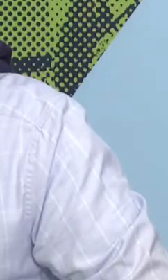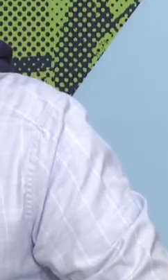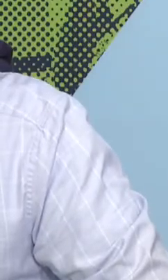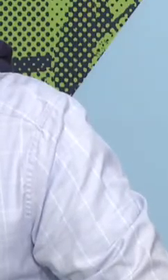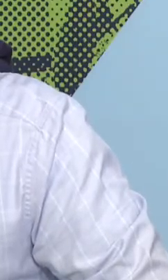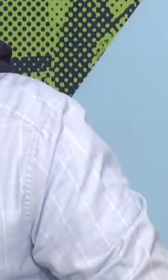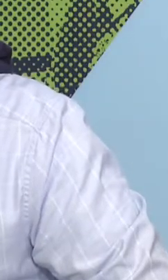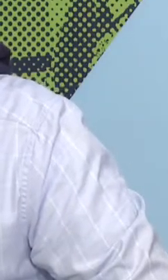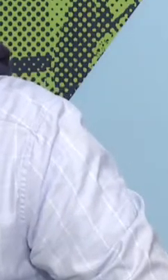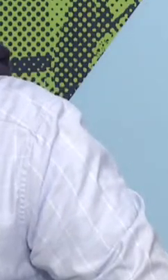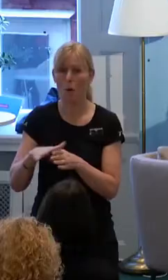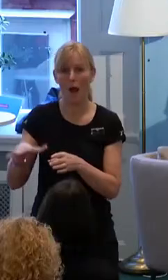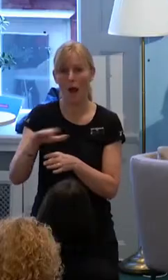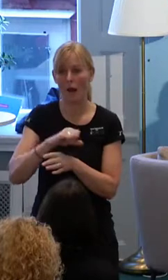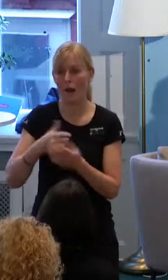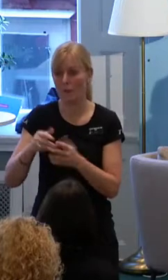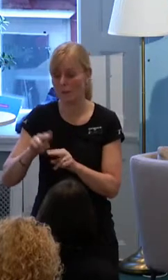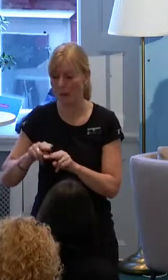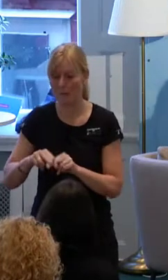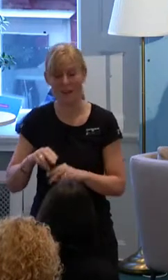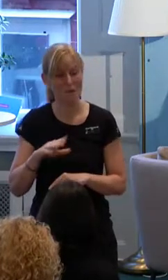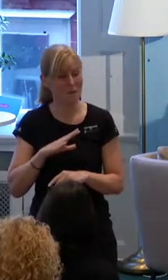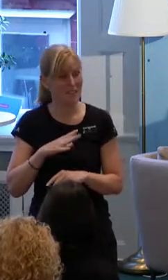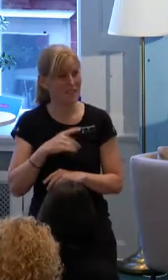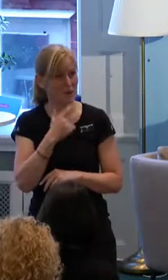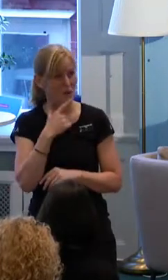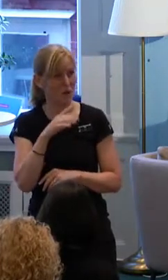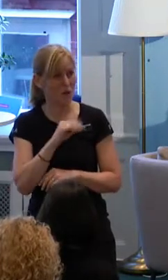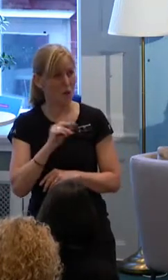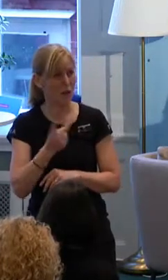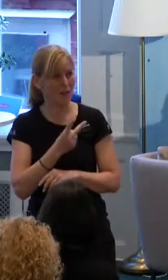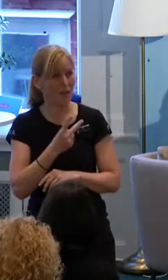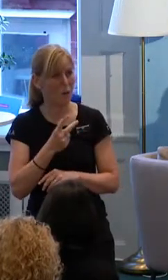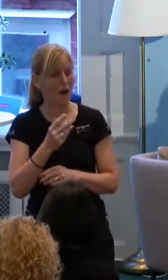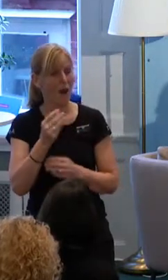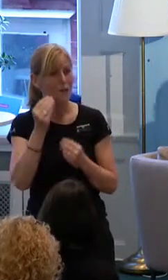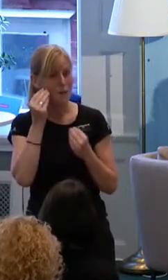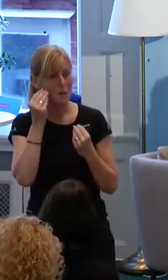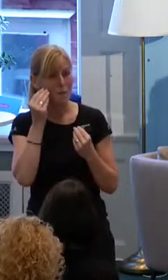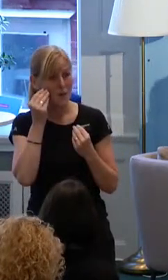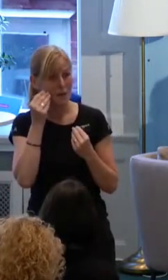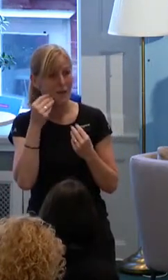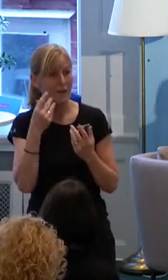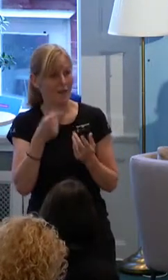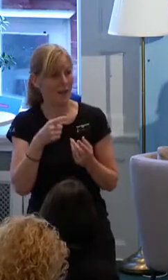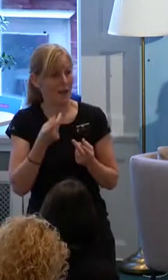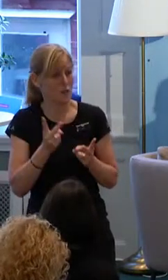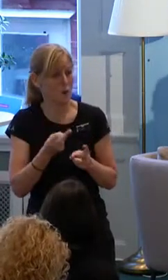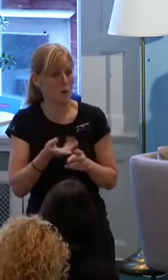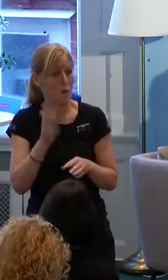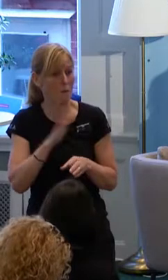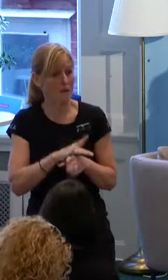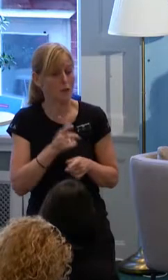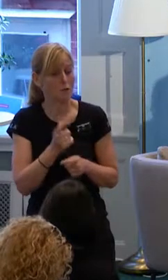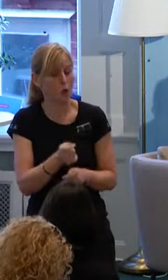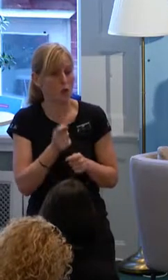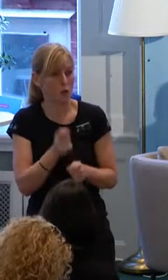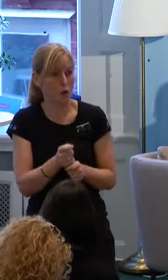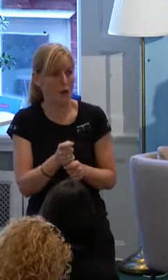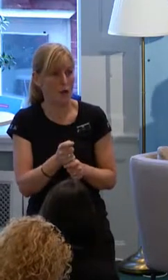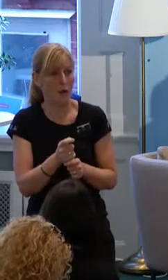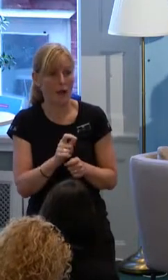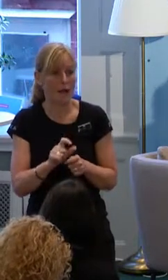i men samtidigt så finns det inte en fara att vi ser utbildning som en kompetensförsörjning, som